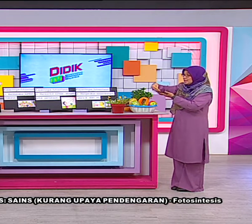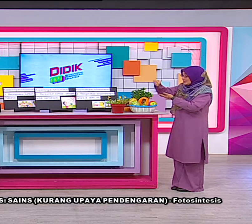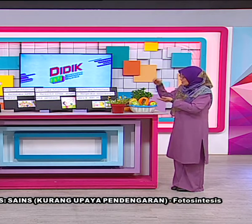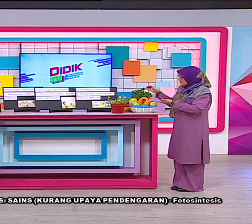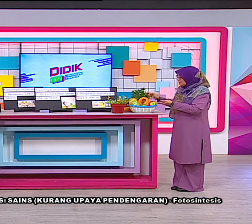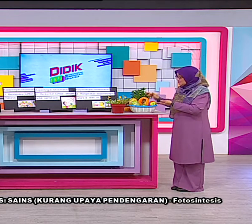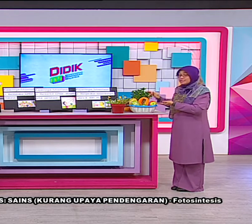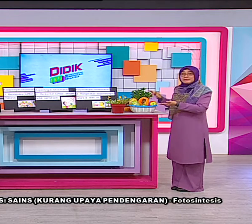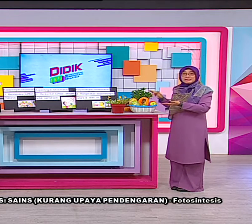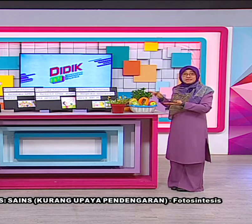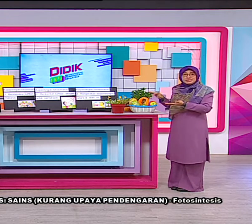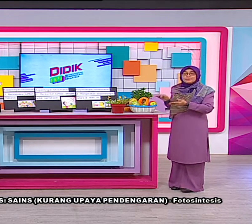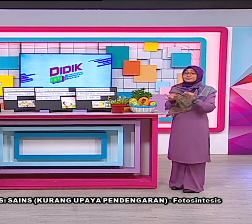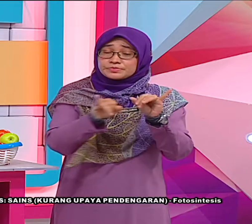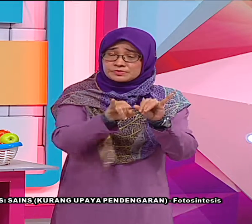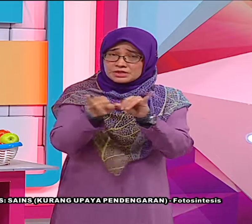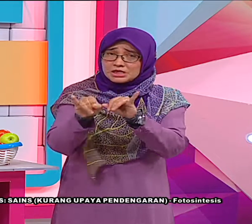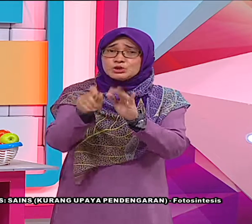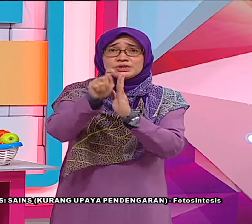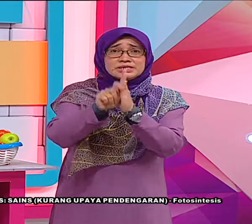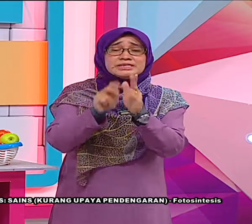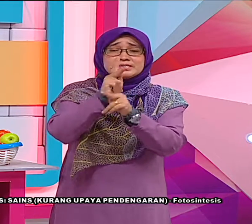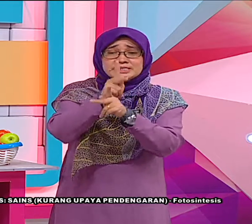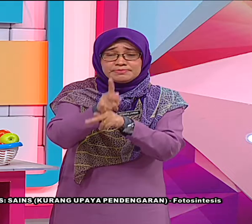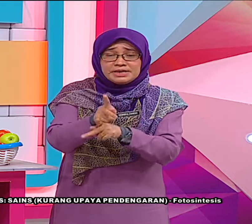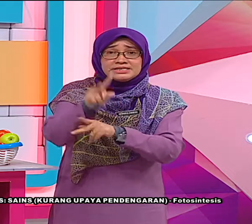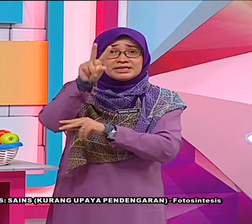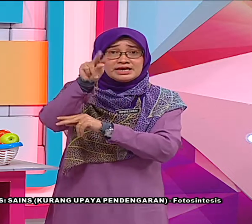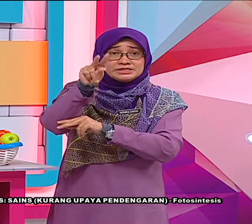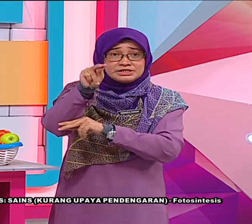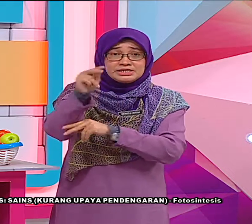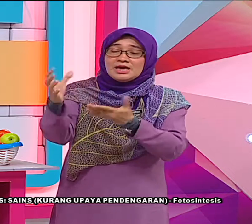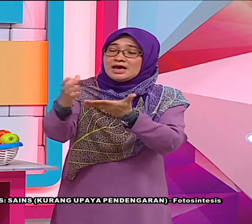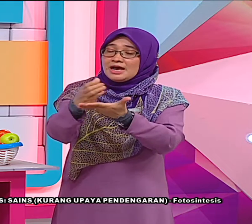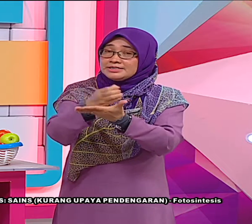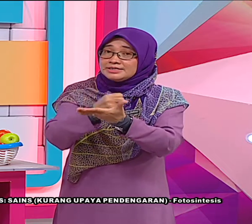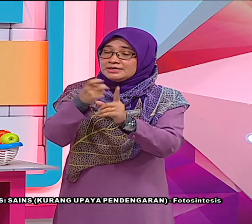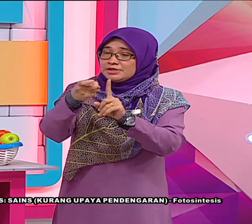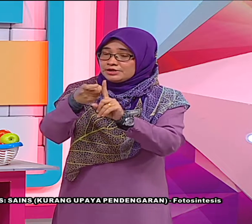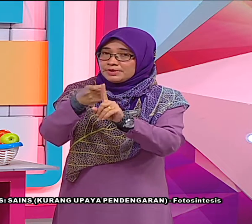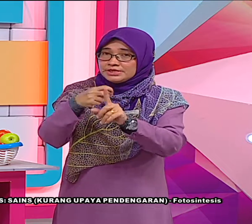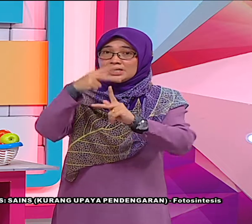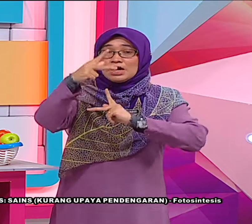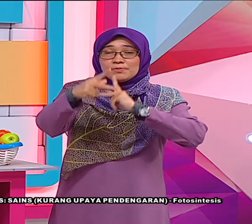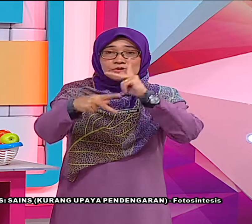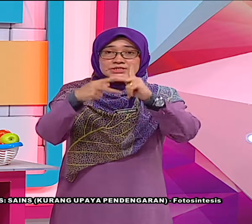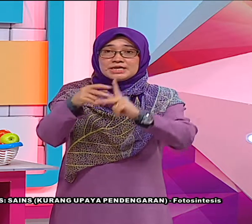ahra biji benih ini juga tersimpannya kanji hasil daripada proses